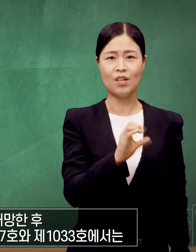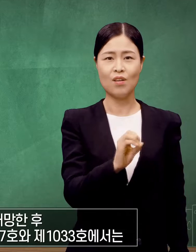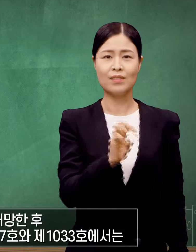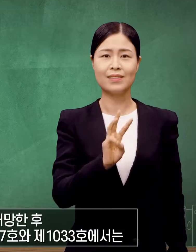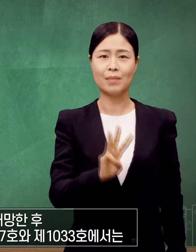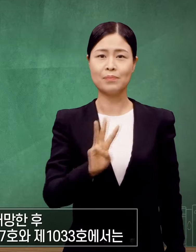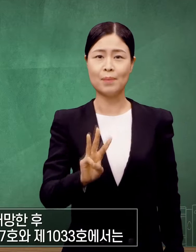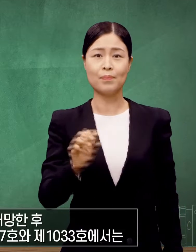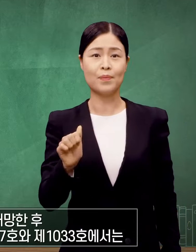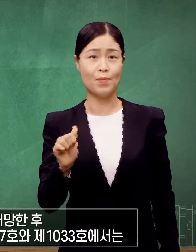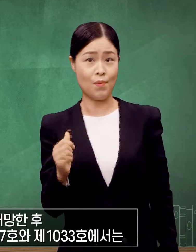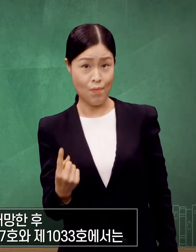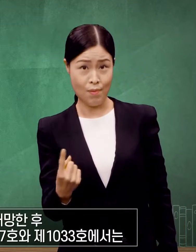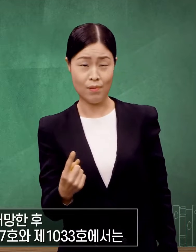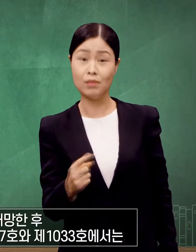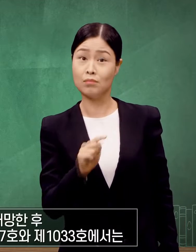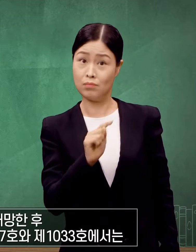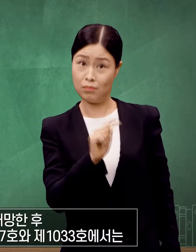제1033호에서는